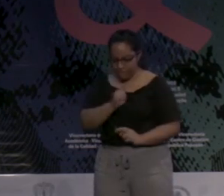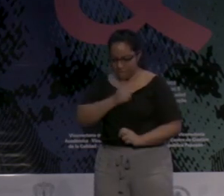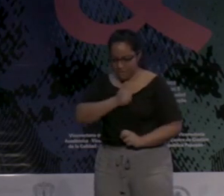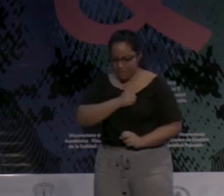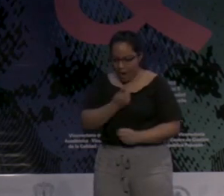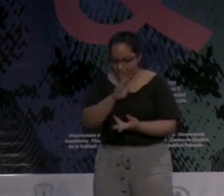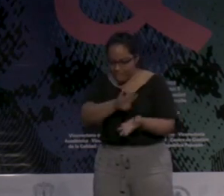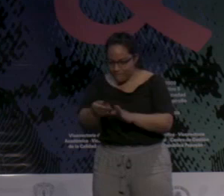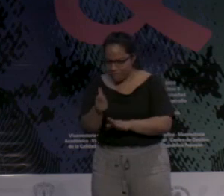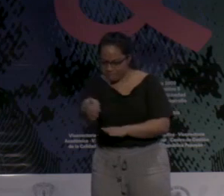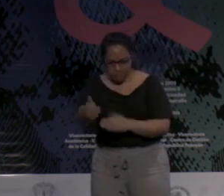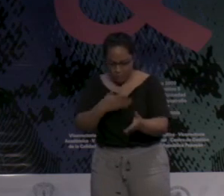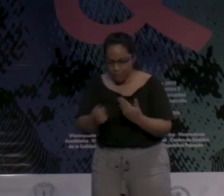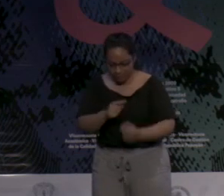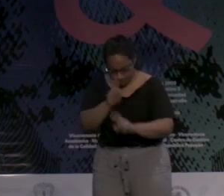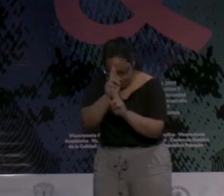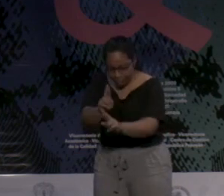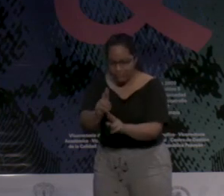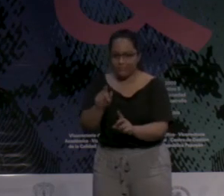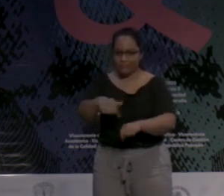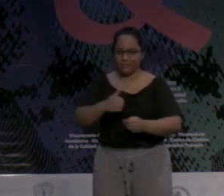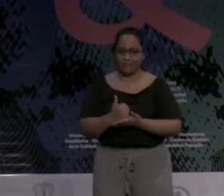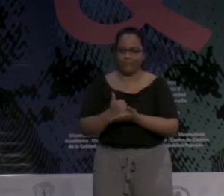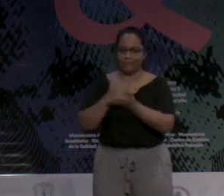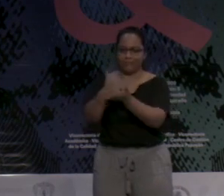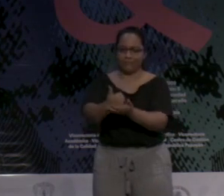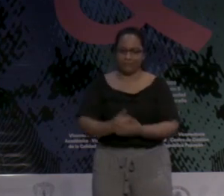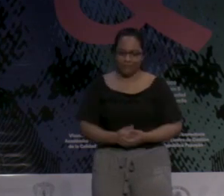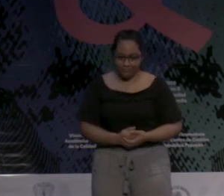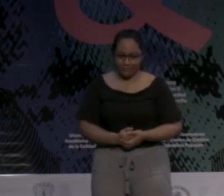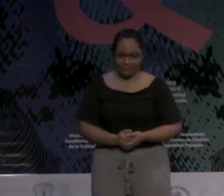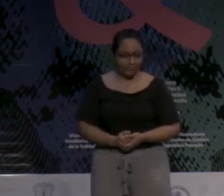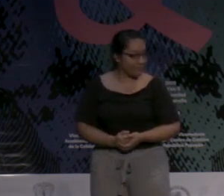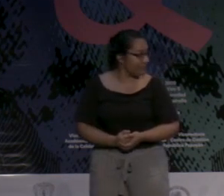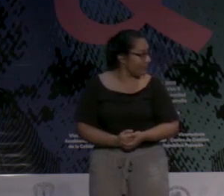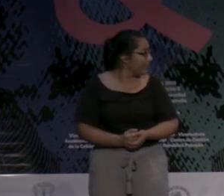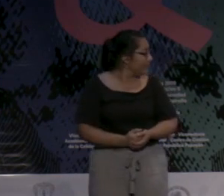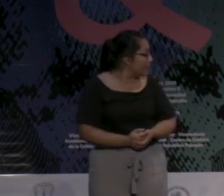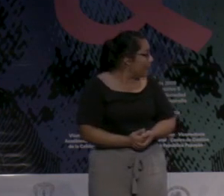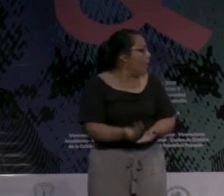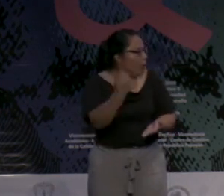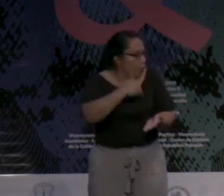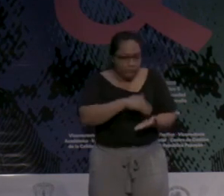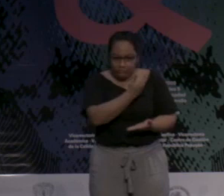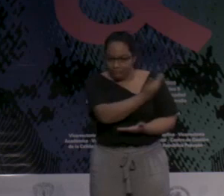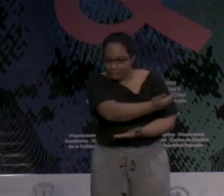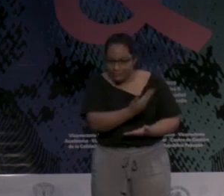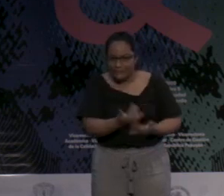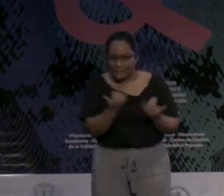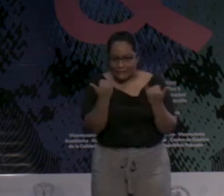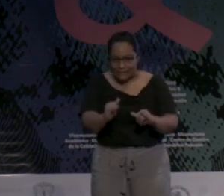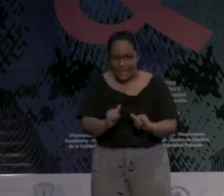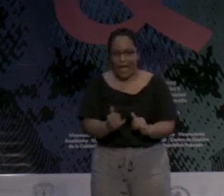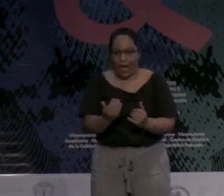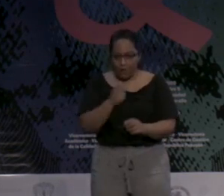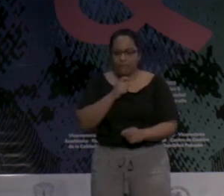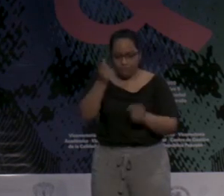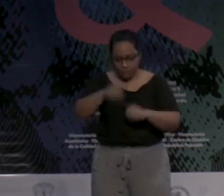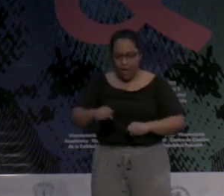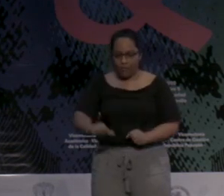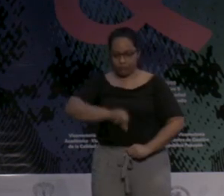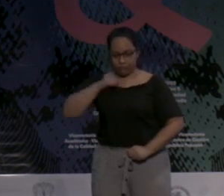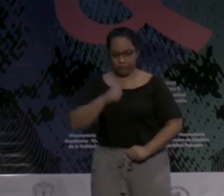arte es un conjunto de herramientas poderosas para que en el otro se exprese la vida completa, y esa vida completa, al meterse en mi